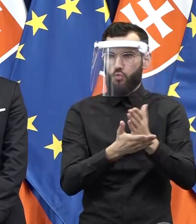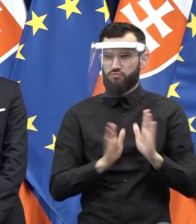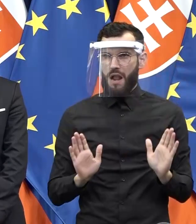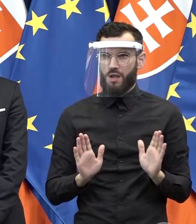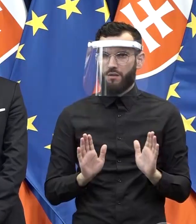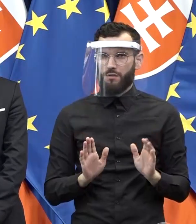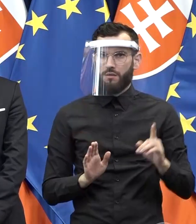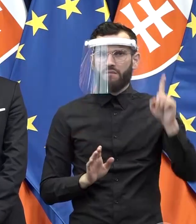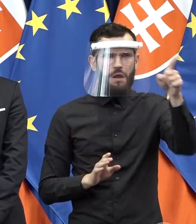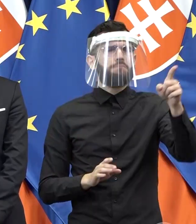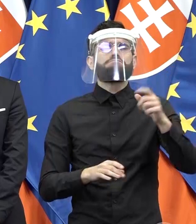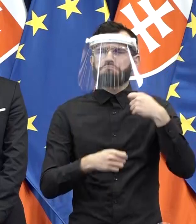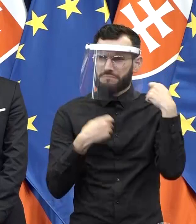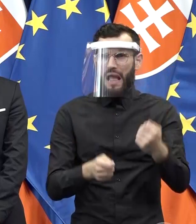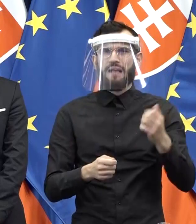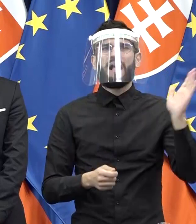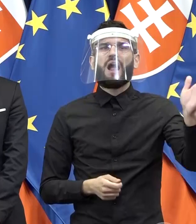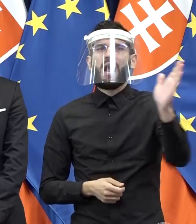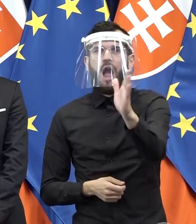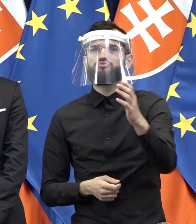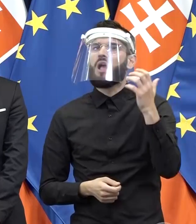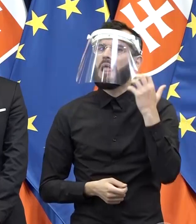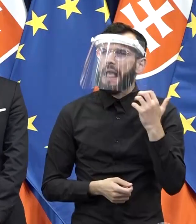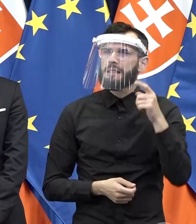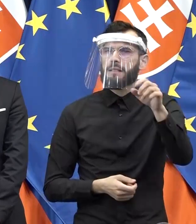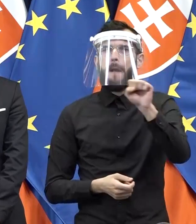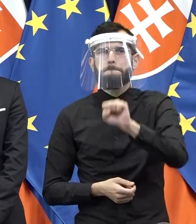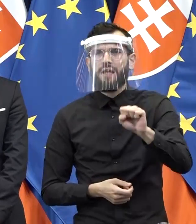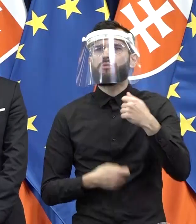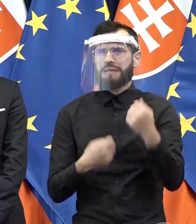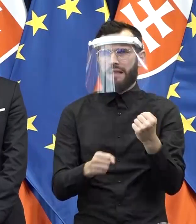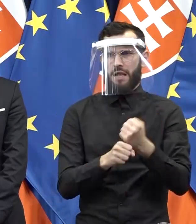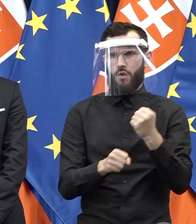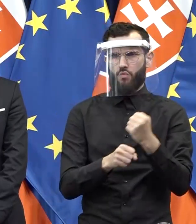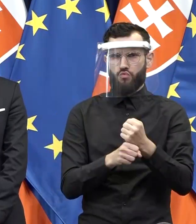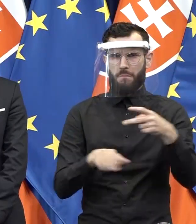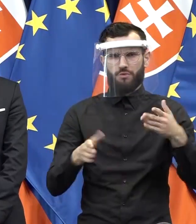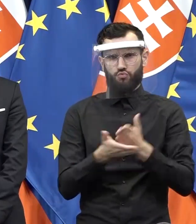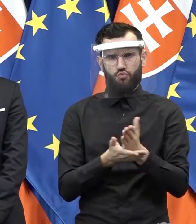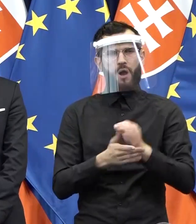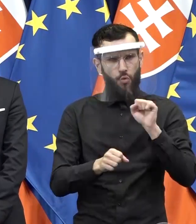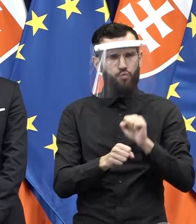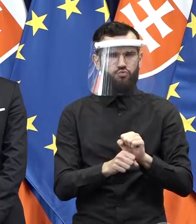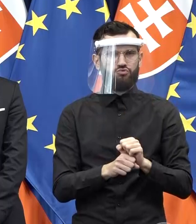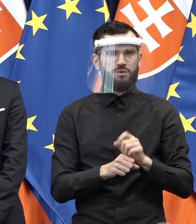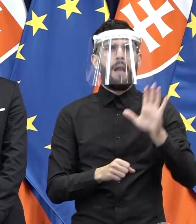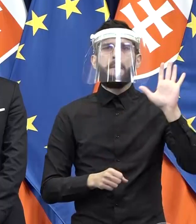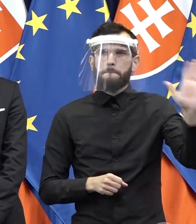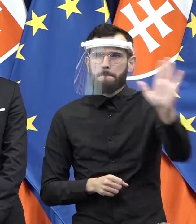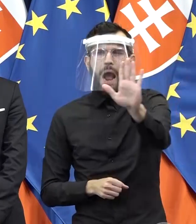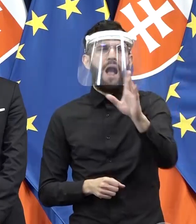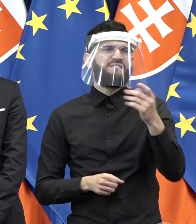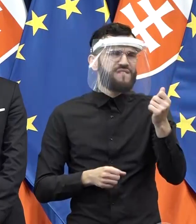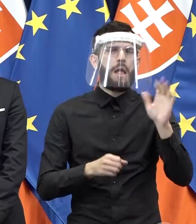Veríme, že je to v schopnosti každej jednej obce a mesta, aby takúto službu zabezpečili, že majú na to dosť